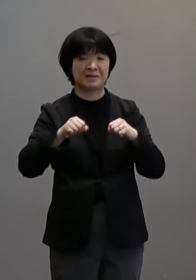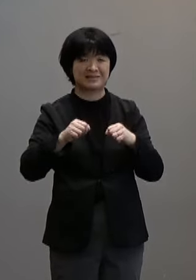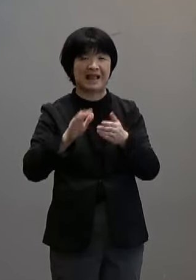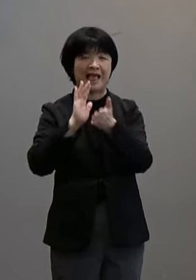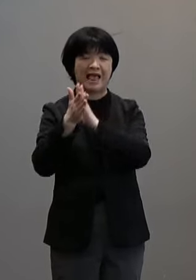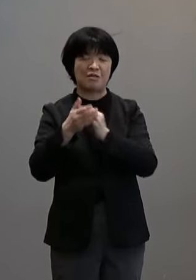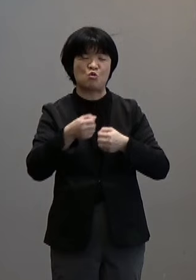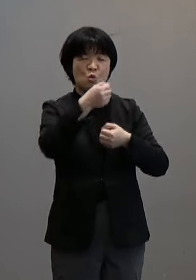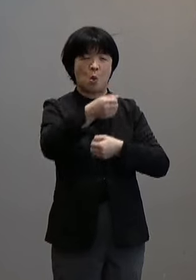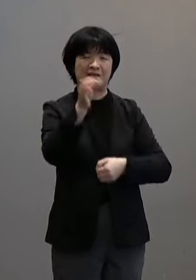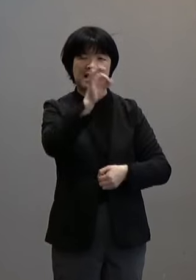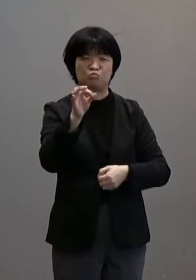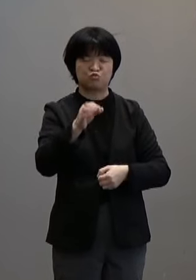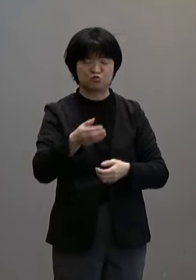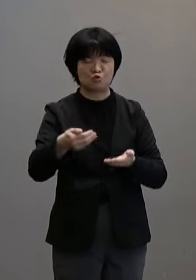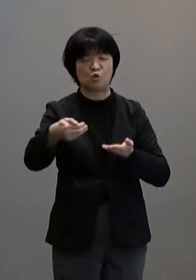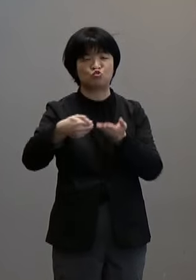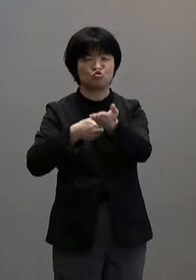みたいというふうに思います。